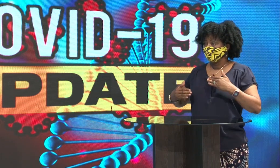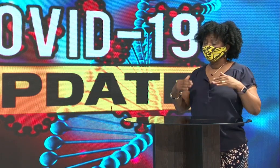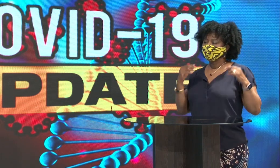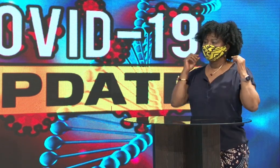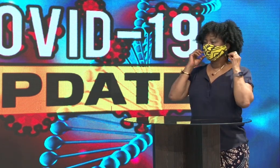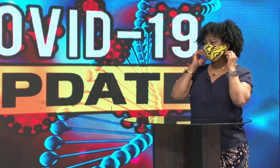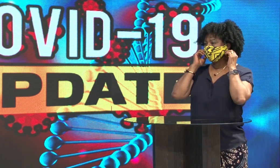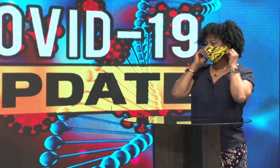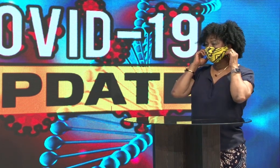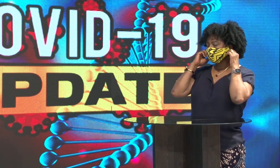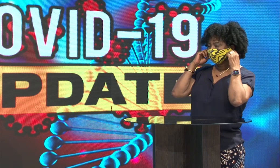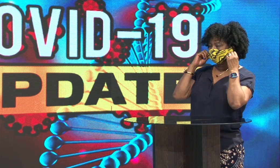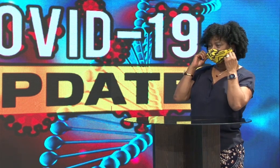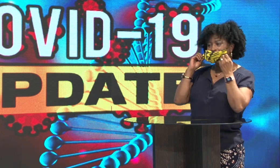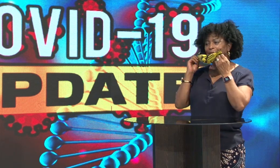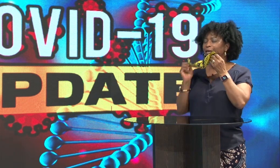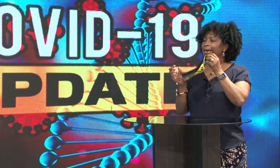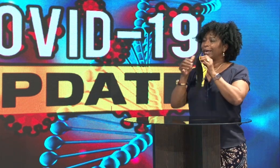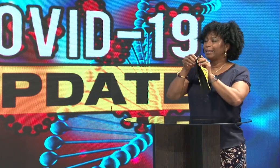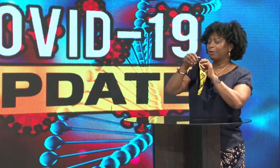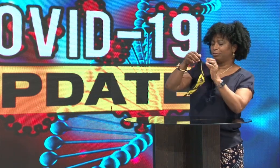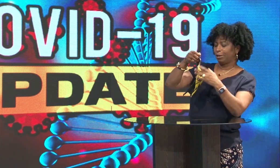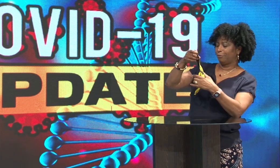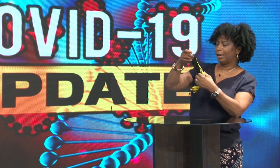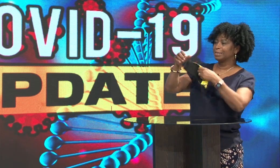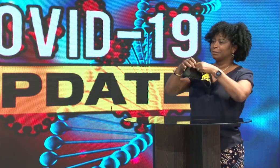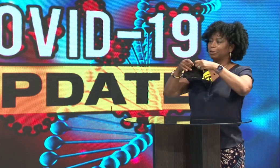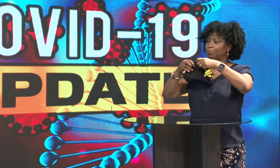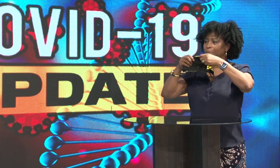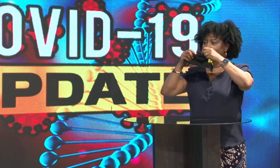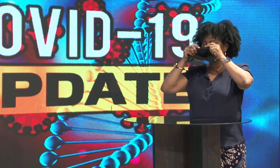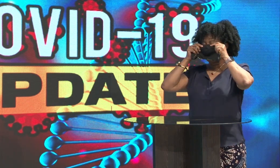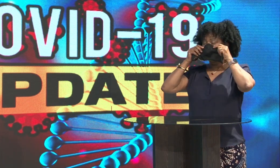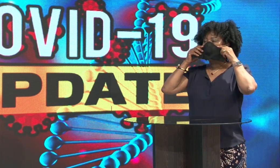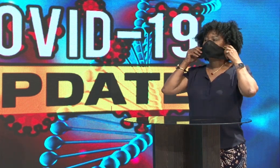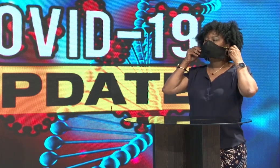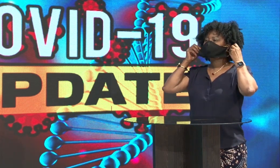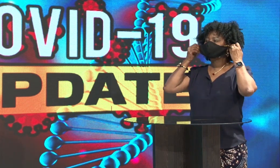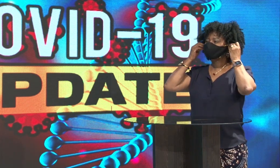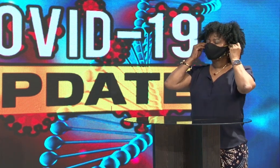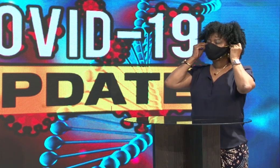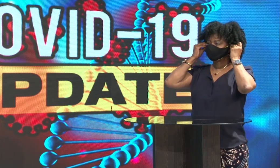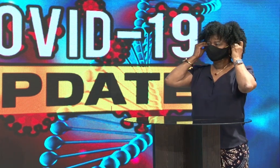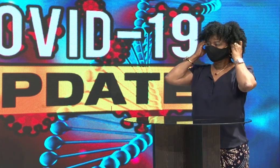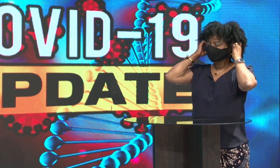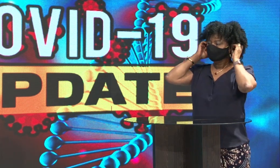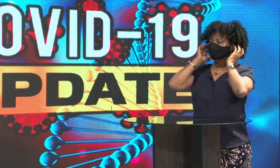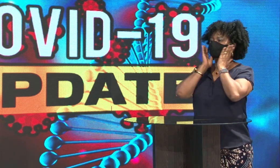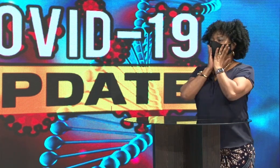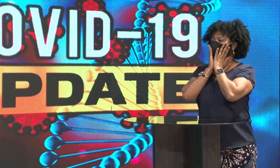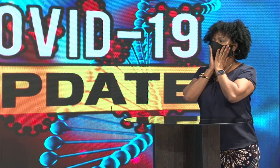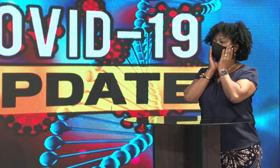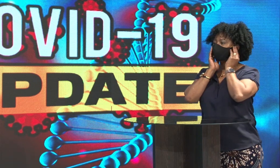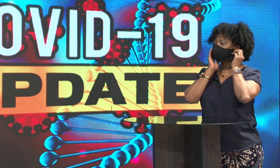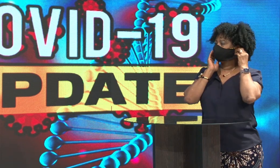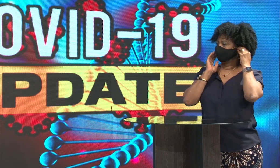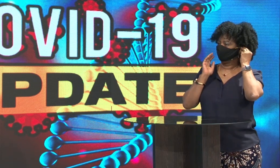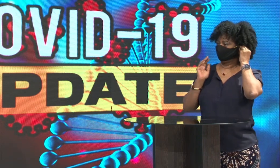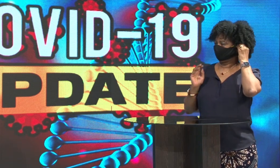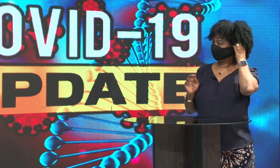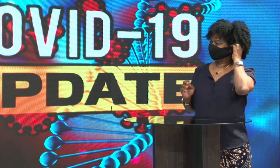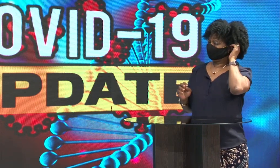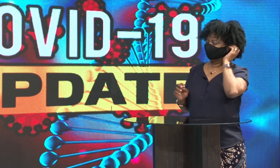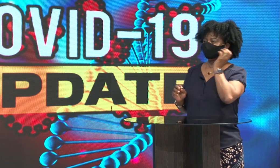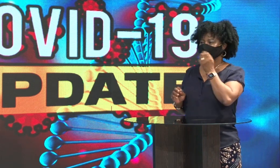outfit. Kan je bepalen welke kleur je wil. Mm-hmm. Ik denk voor tv is het wat makkelijker als het wat rustiger is. Dat doe je zwart. Dus nu heb ik een